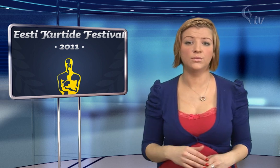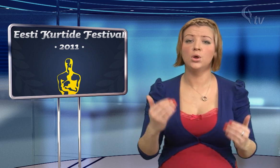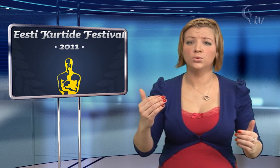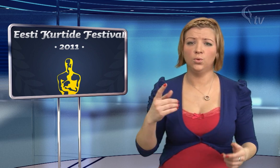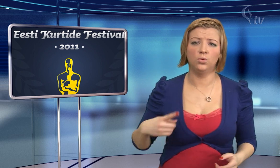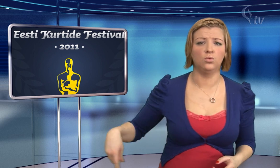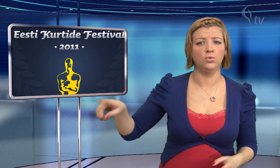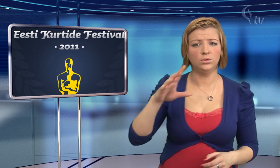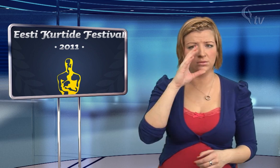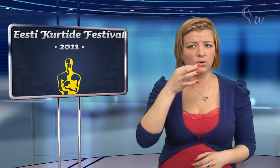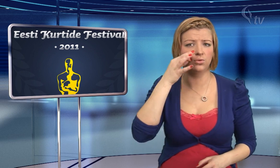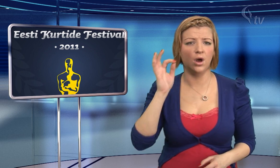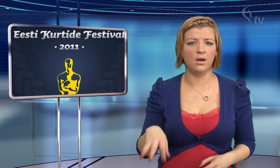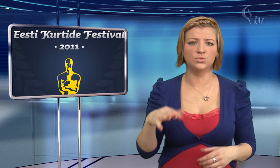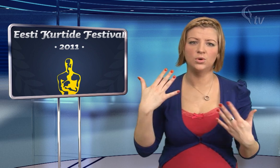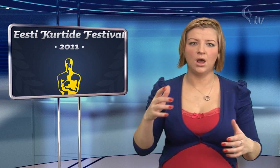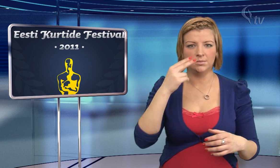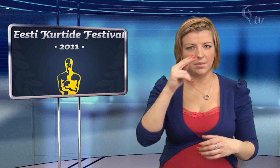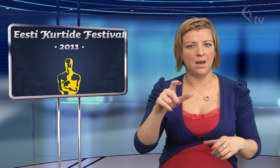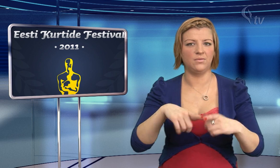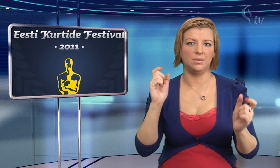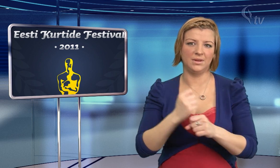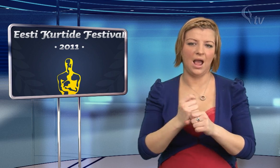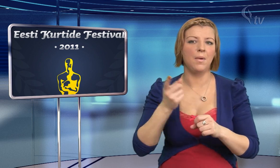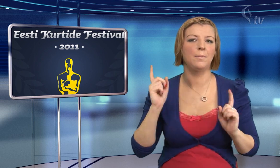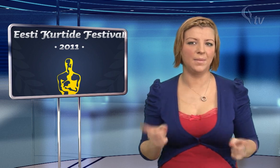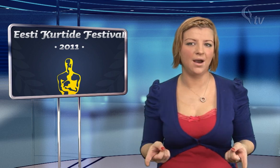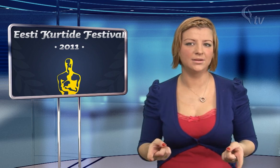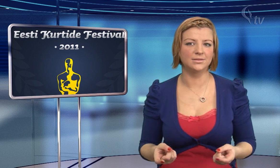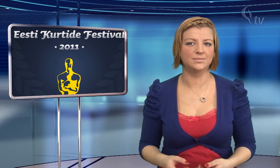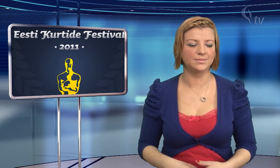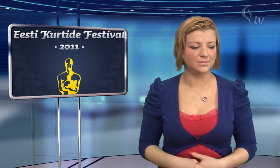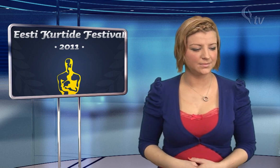Kurdid osalejad said väga palju kogemusi, kuidas häid filme teha.